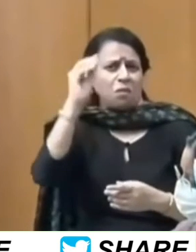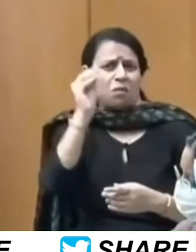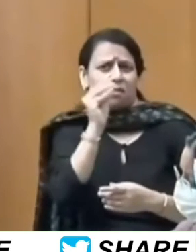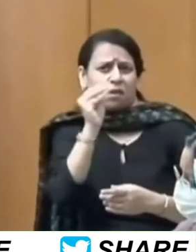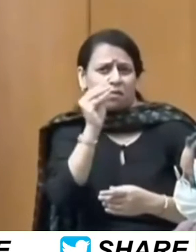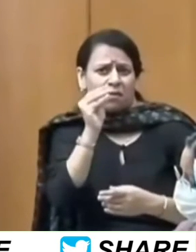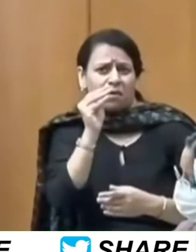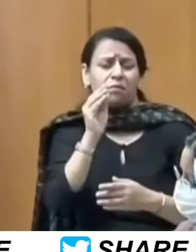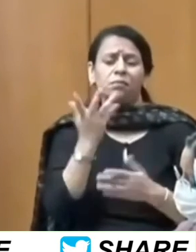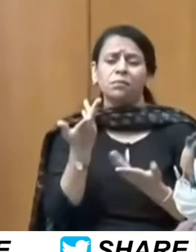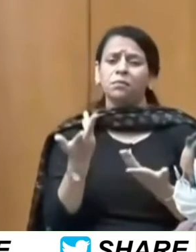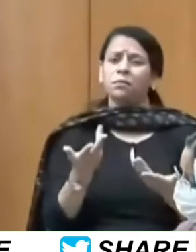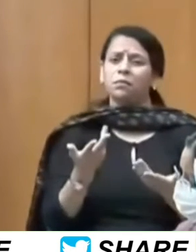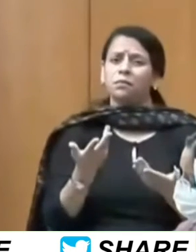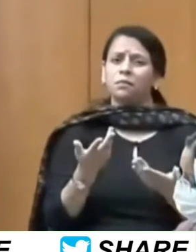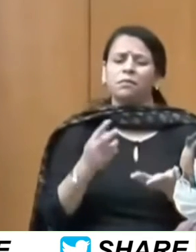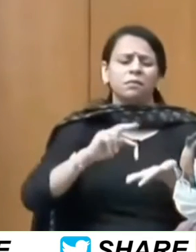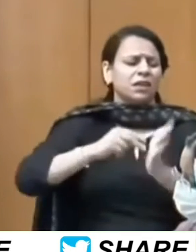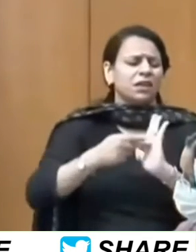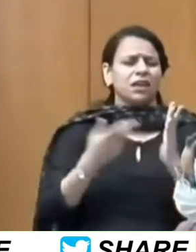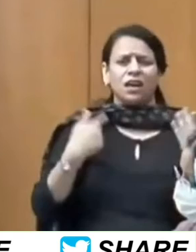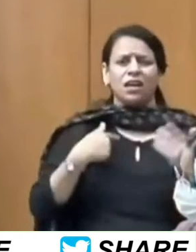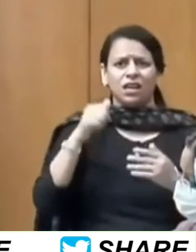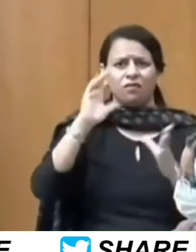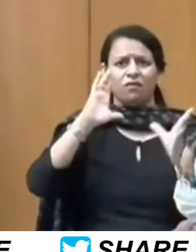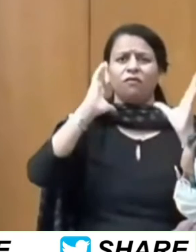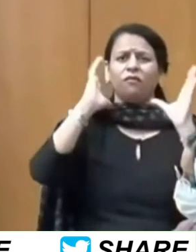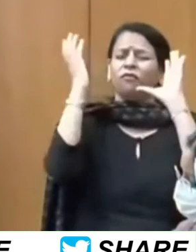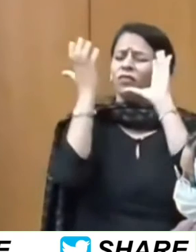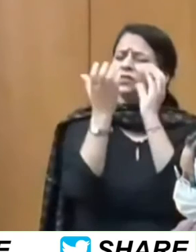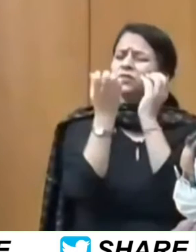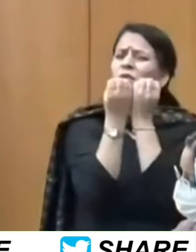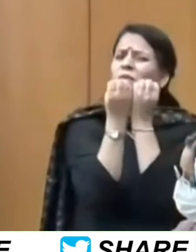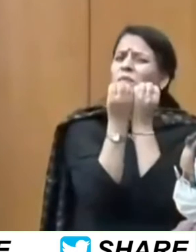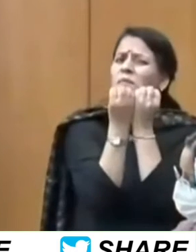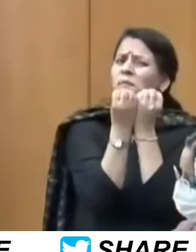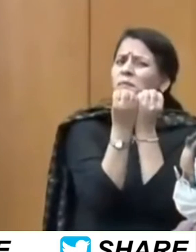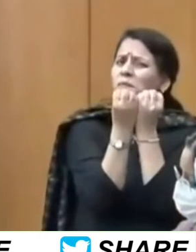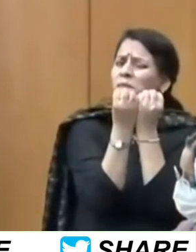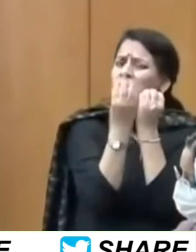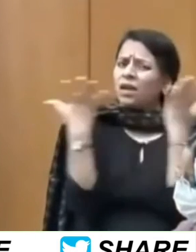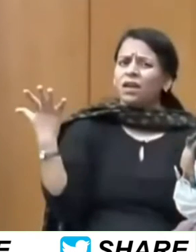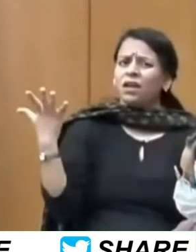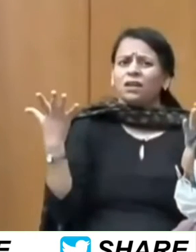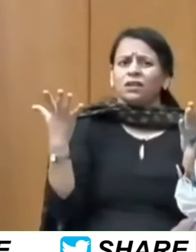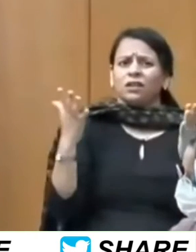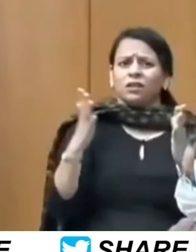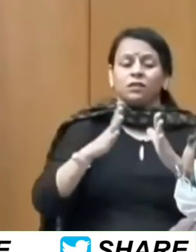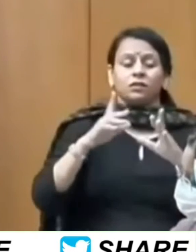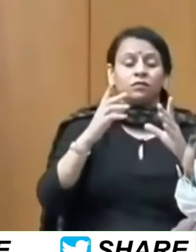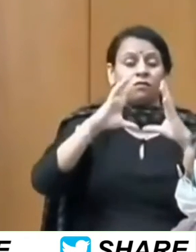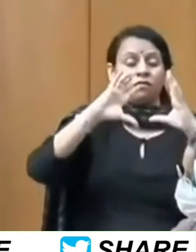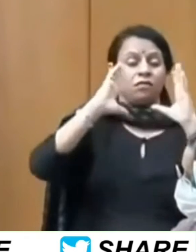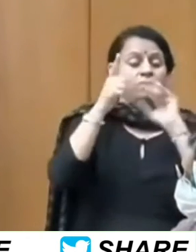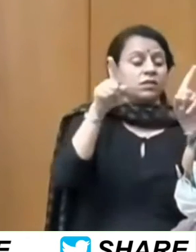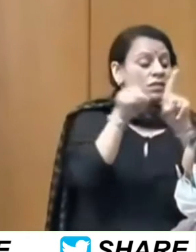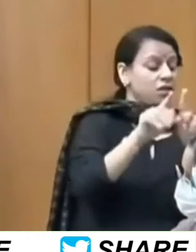7.5 करोड़ यानी हम कोई मैंने विश्व की कई बड़े बड़े अर्थनीति की समूचा आबादी उतनी होती है।